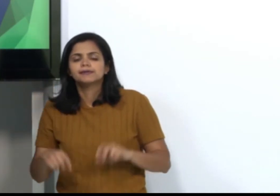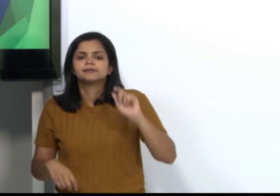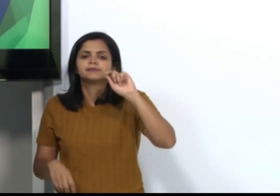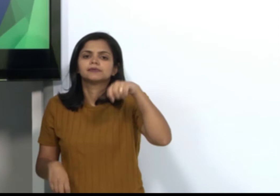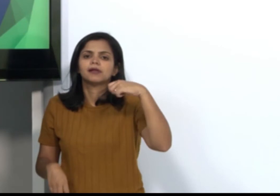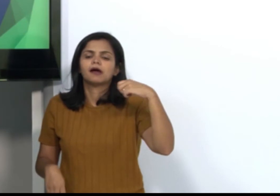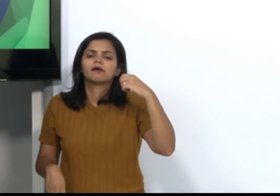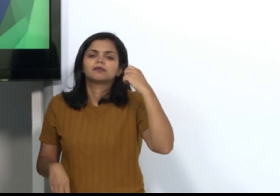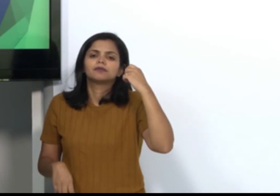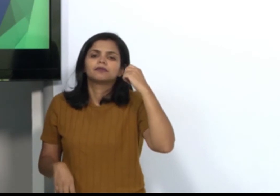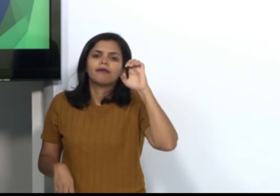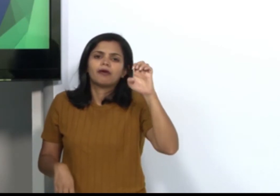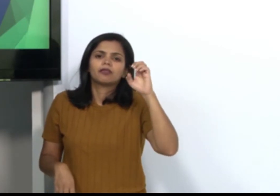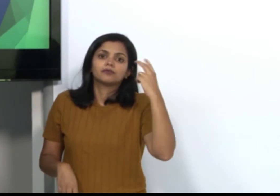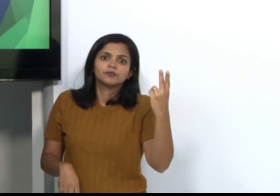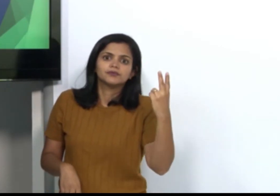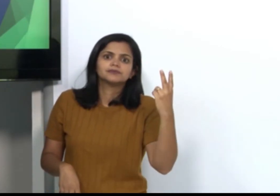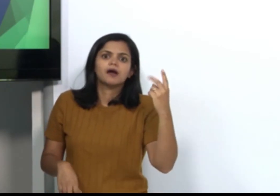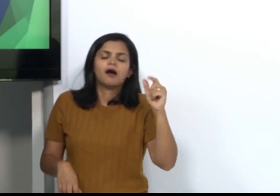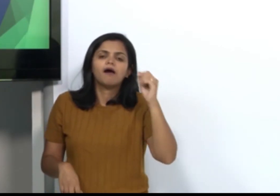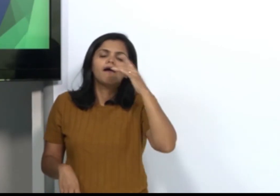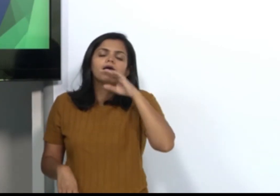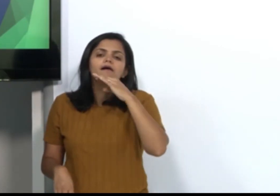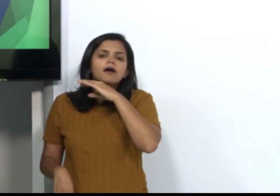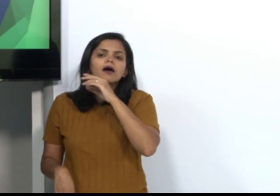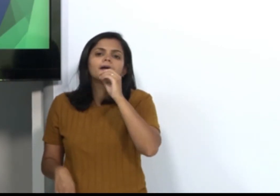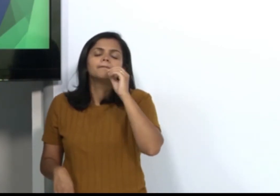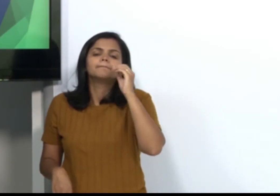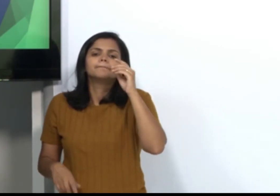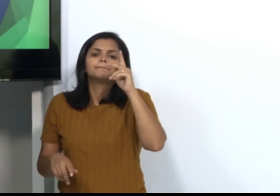E e marco o sinal. Se são 2 sinais